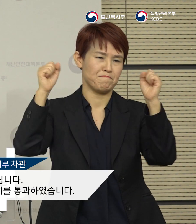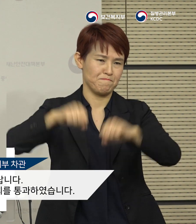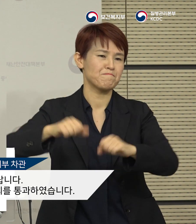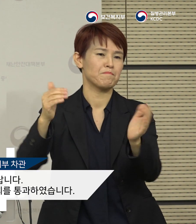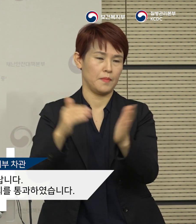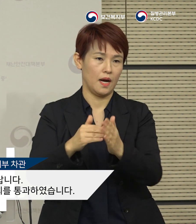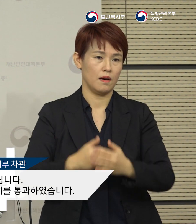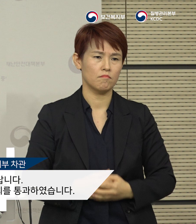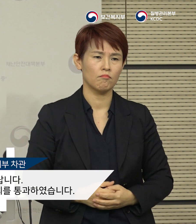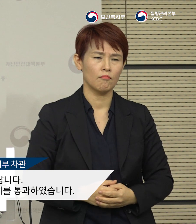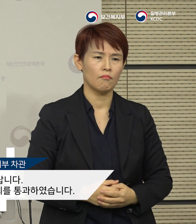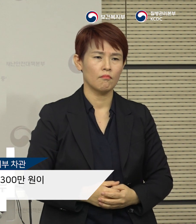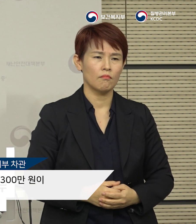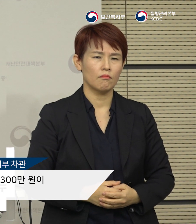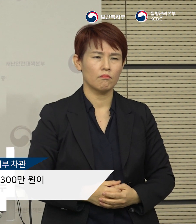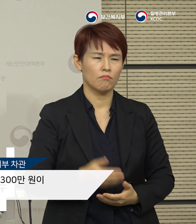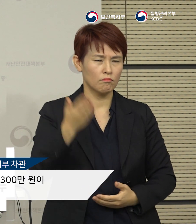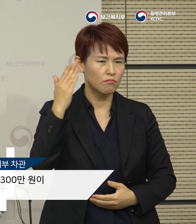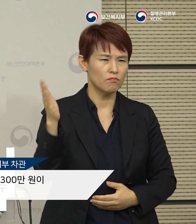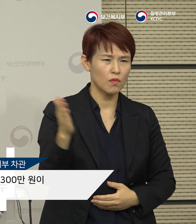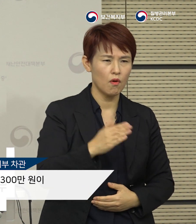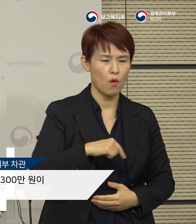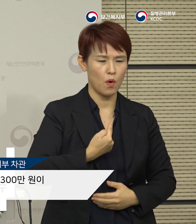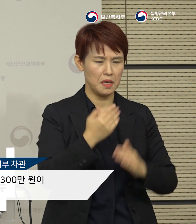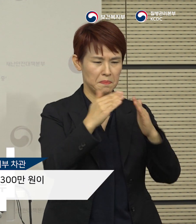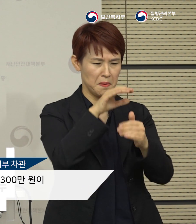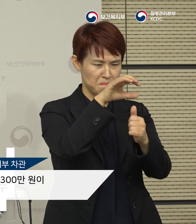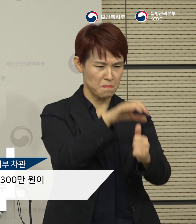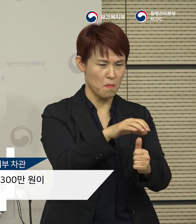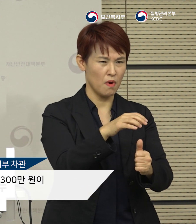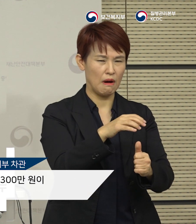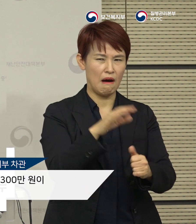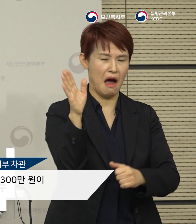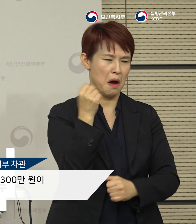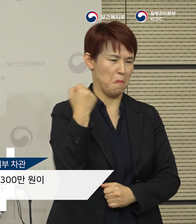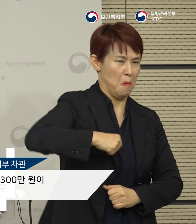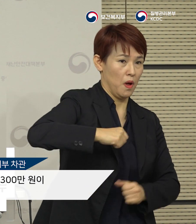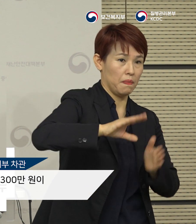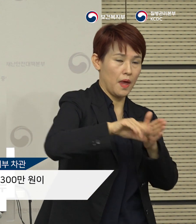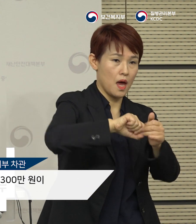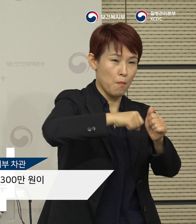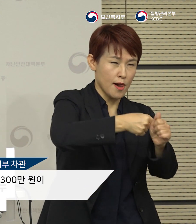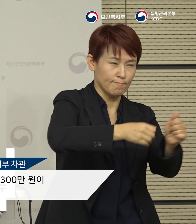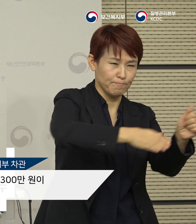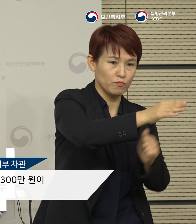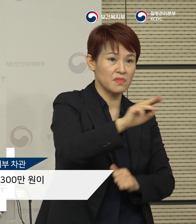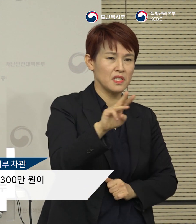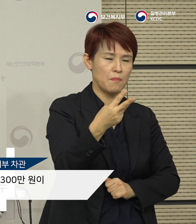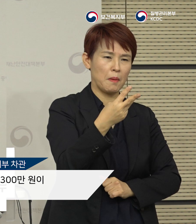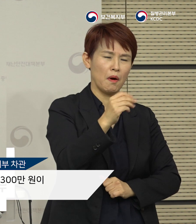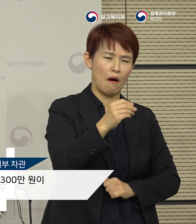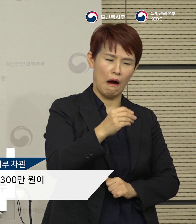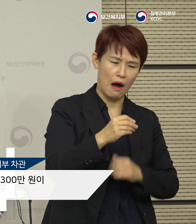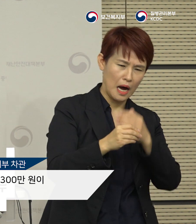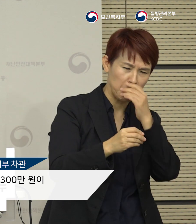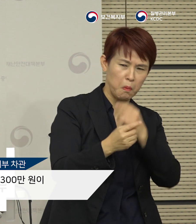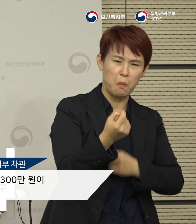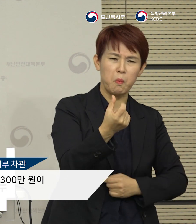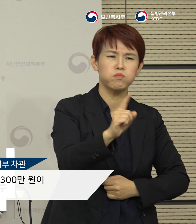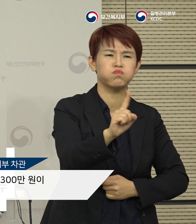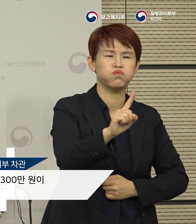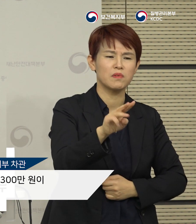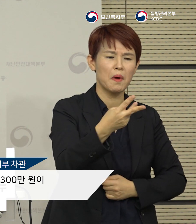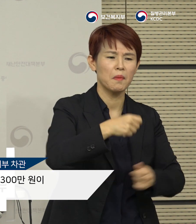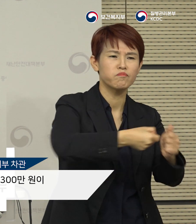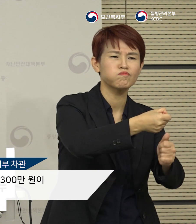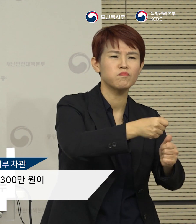본회의를 통과하였습니다. 그간 자가격리를 지키지 않을 경우 적용되던 벌금 300만 원이 다소